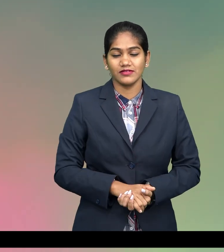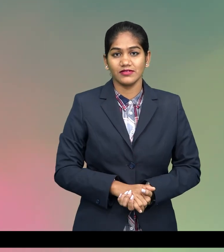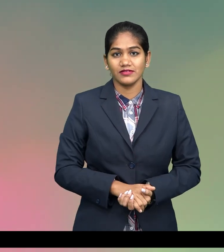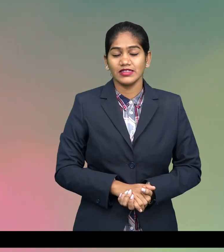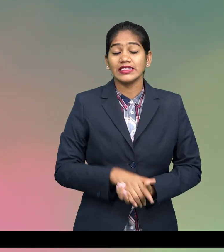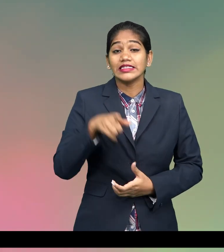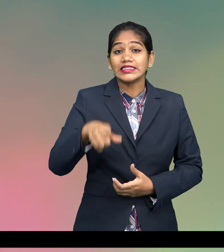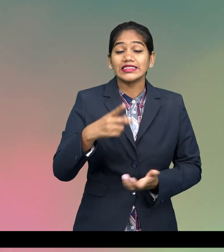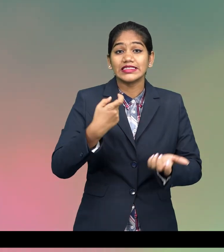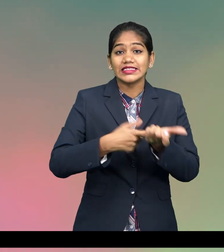ಪರಿಹಾರ: